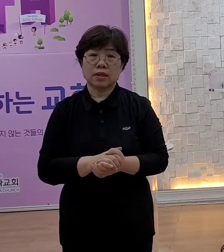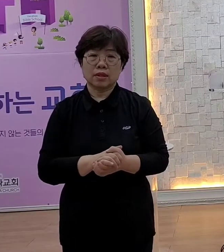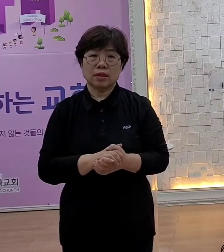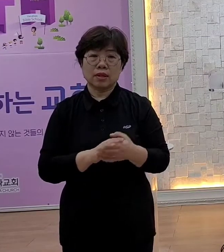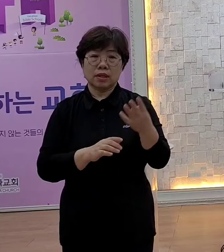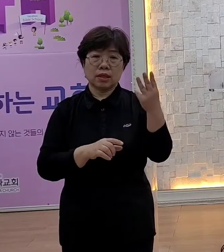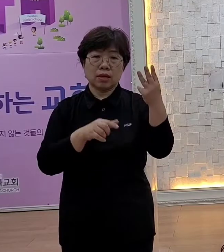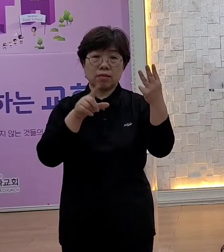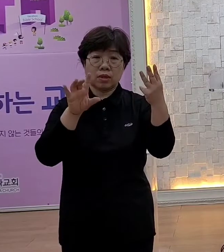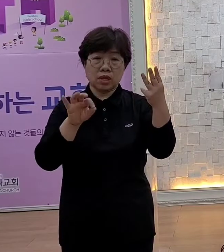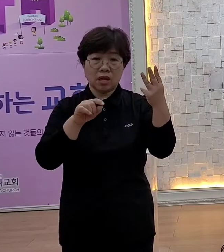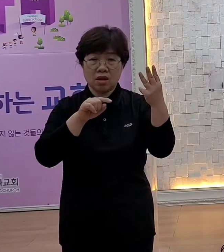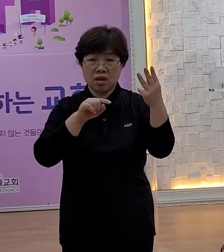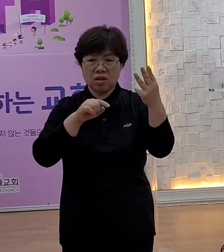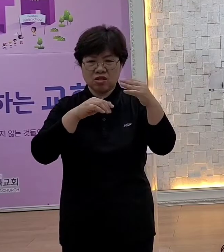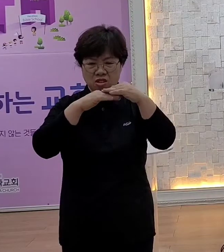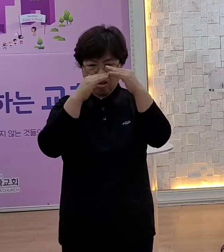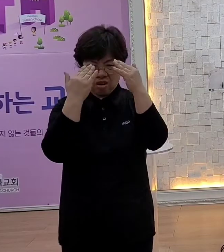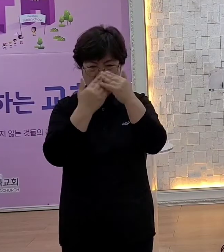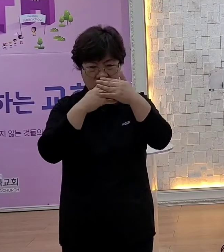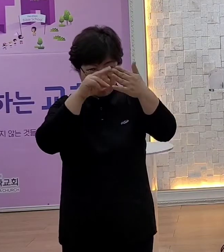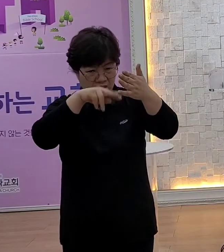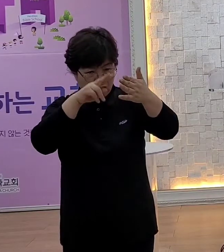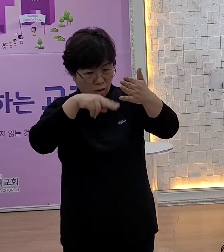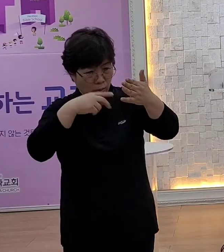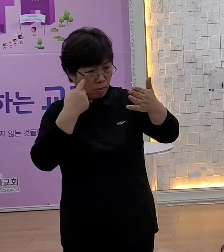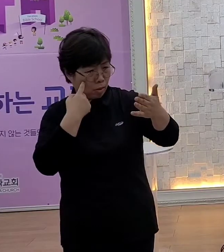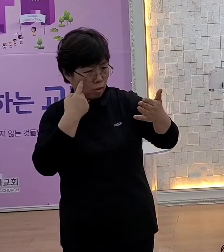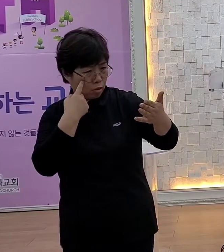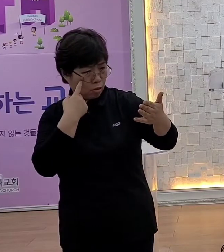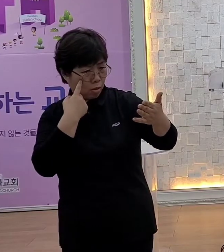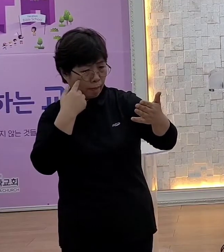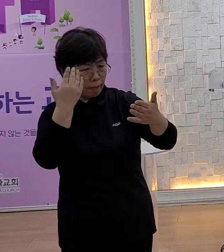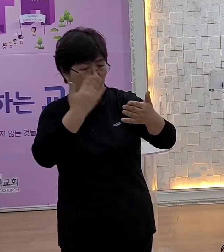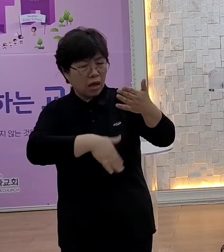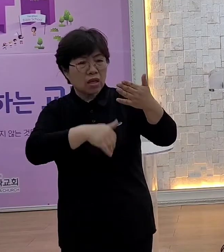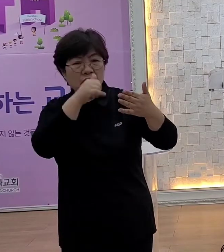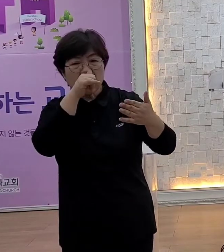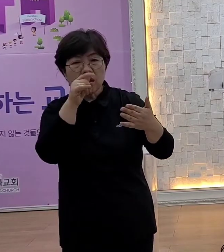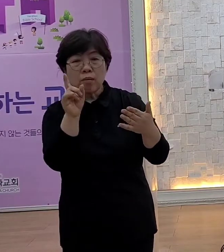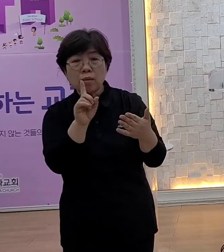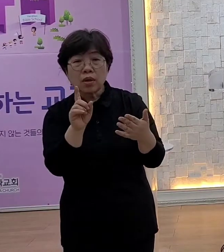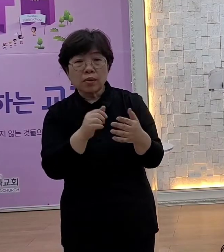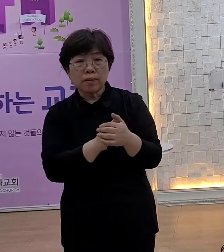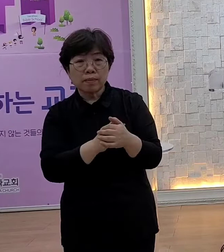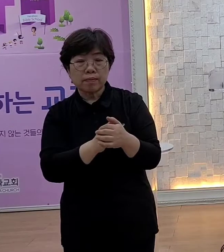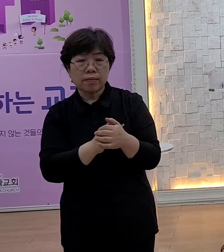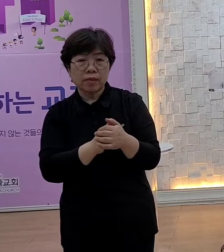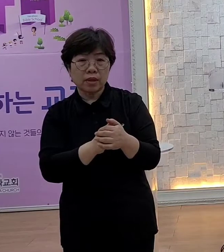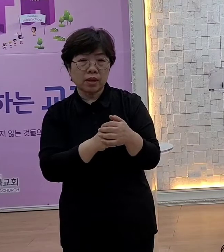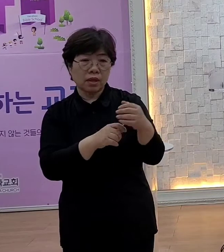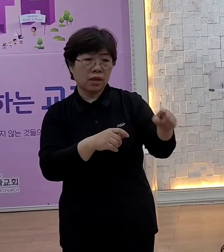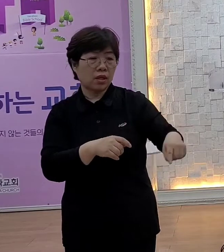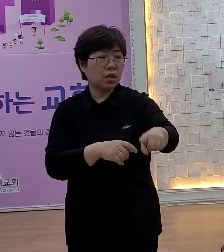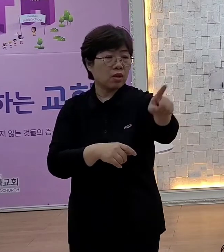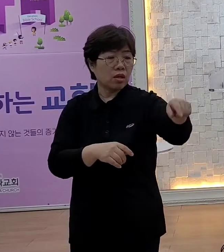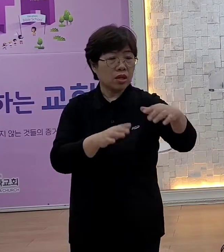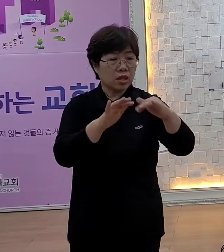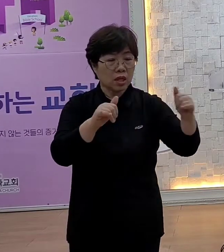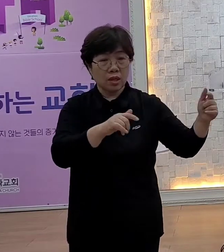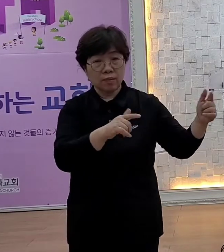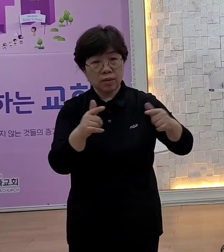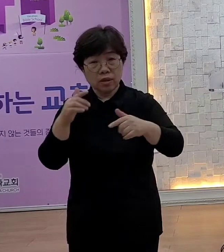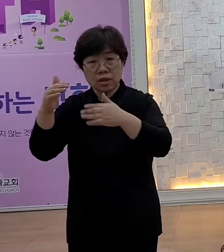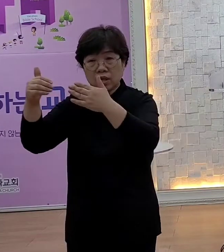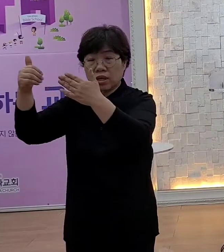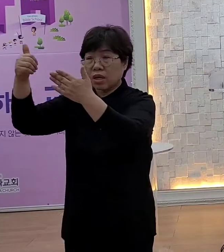봐도 빠진 게 있어요. 뭐가 빠졌느냐? 여러분, 니느웨 사람들이